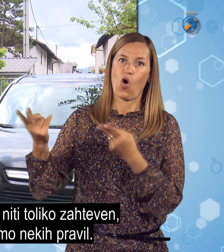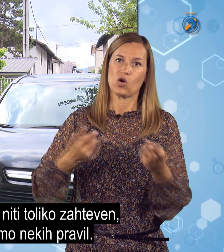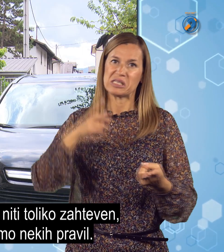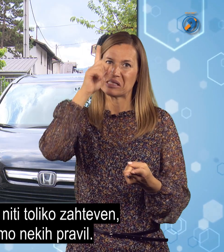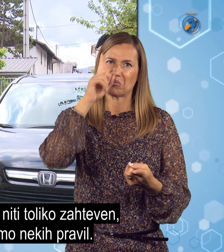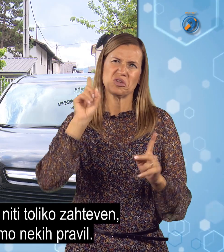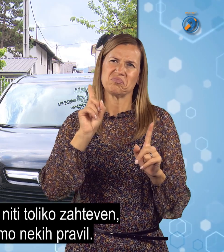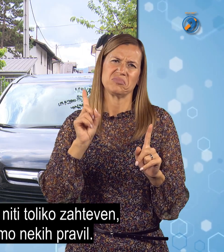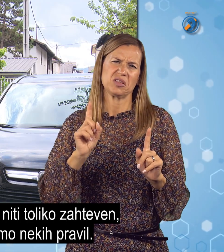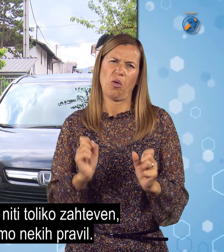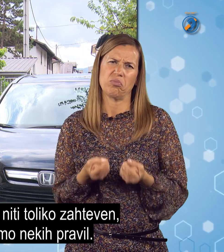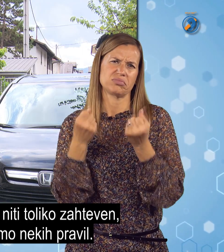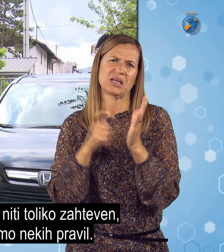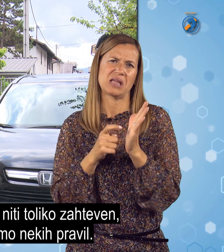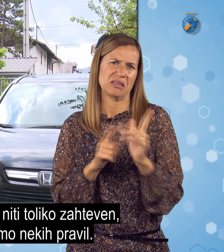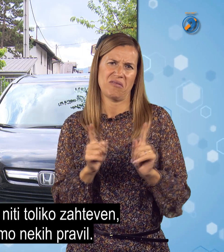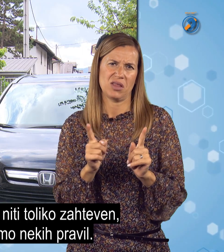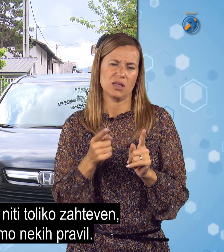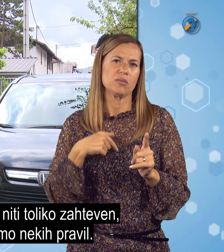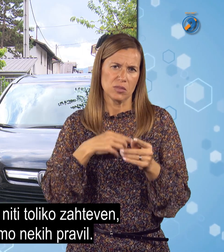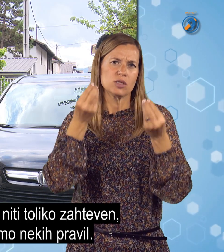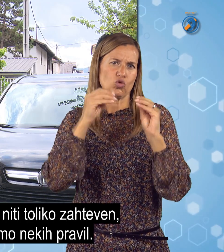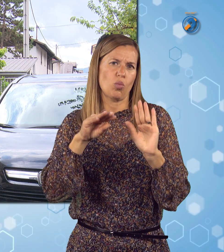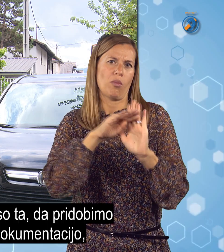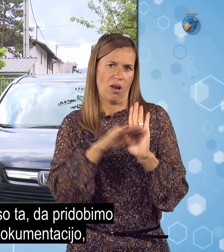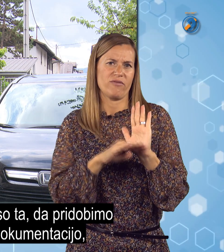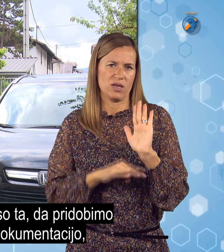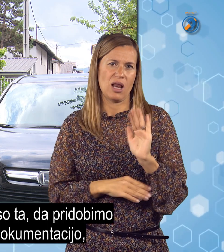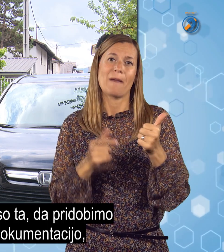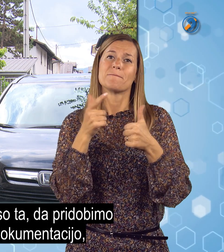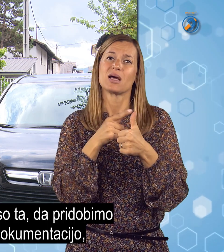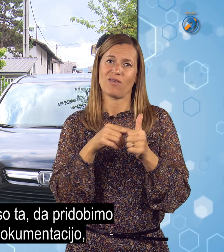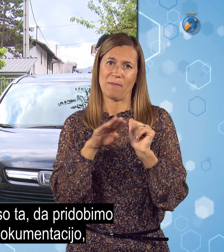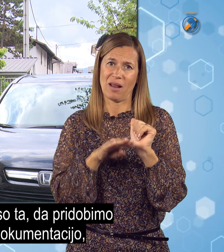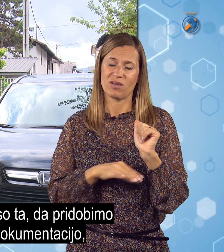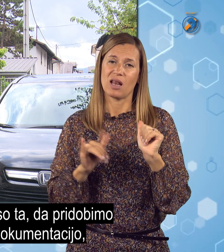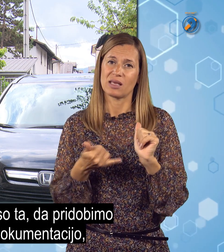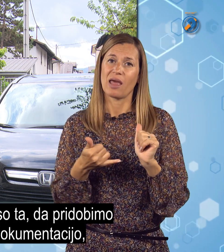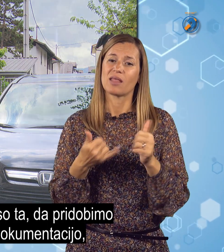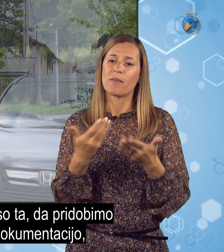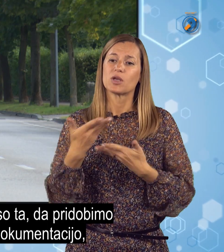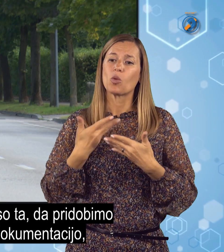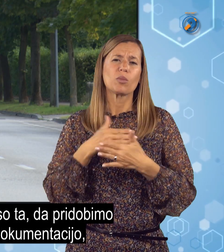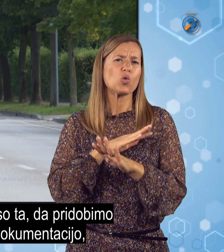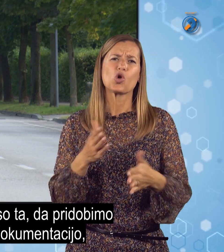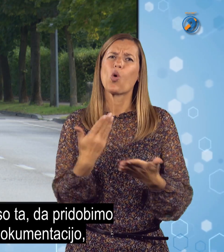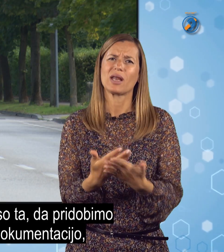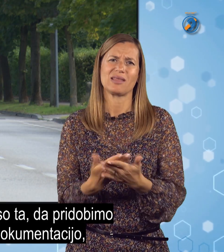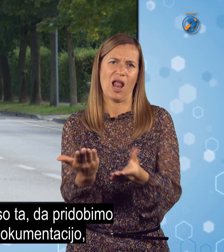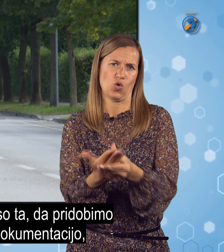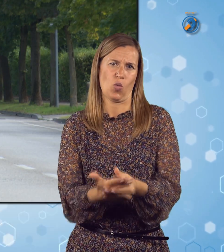Uvoz iz Nemčije niti ni toliko zahteven, če se pač držimo nekih pravil. Primarne pravila so ta, da pridobimo vso